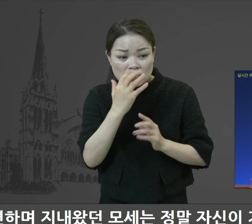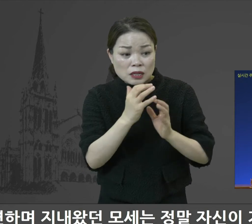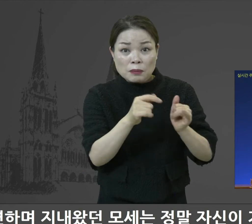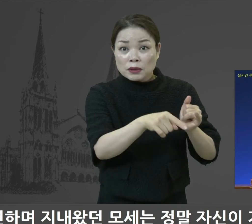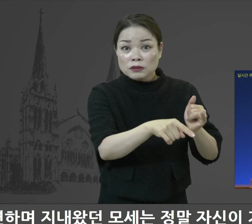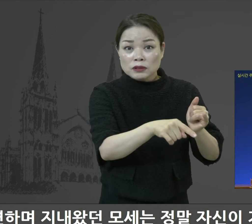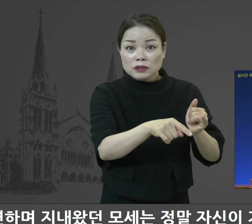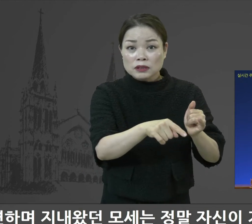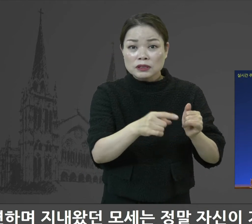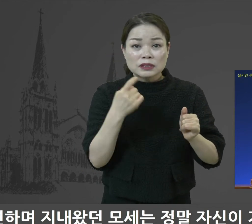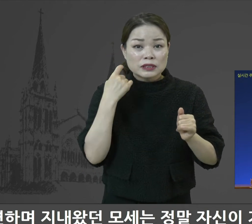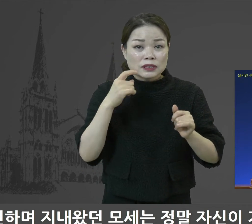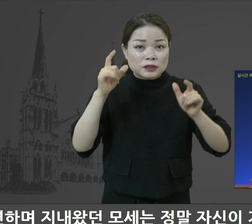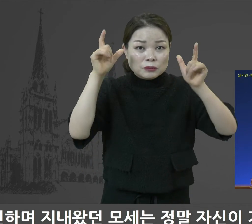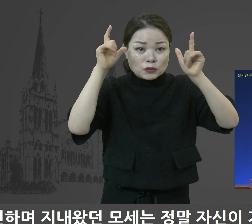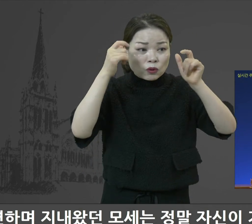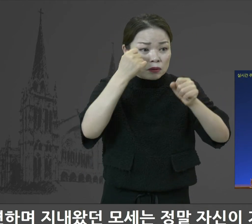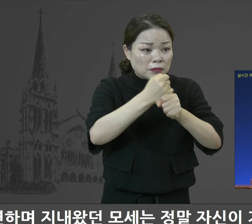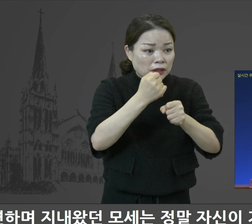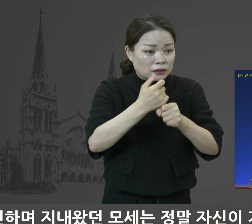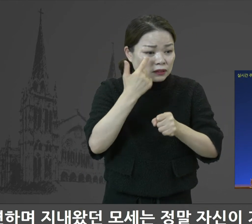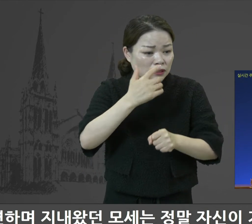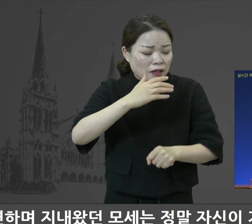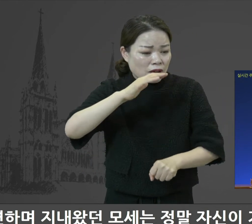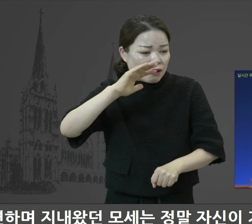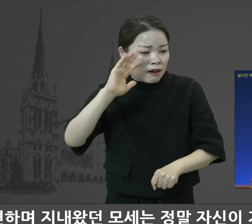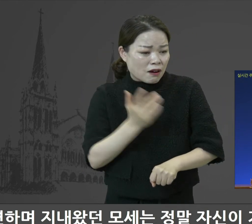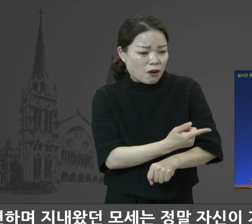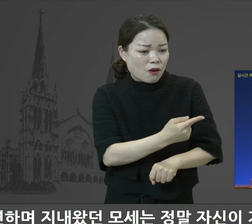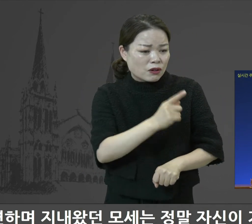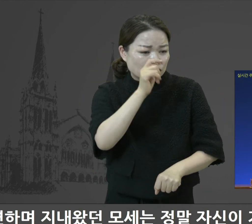백성들은 금송아지를 만들 수 있었을까? 이렇게 패역할 수 있을까?